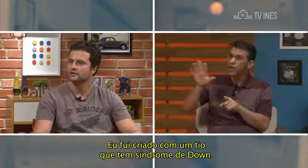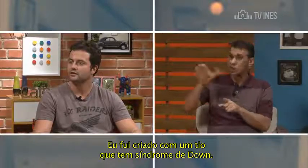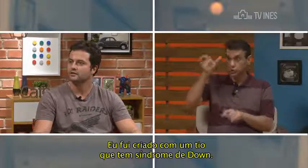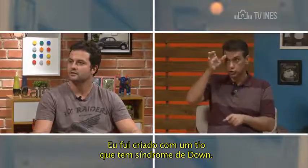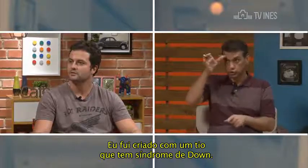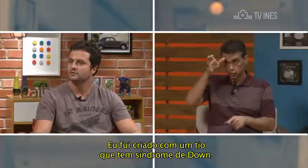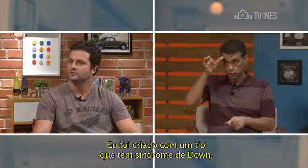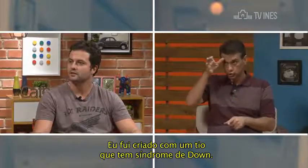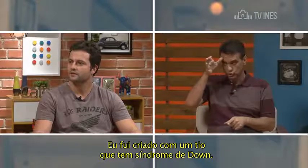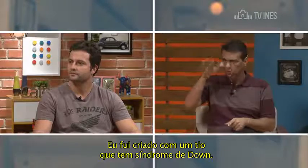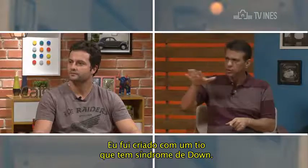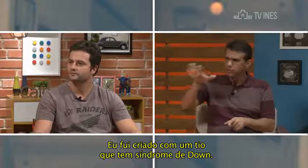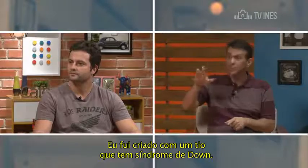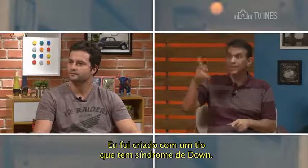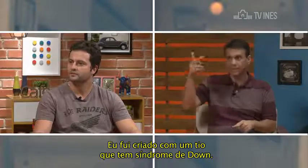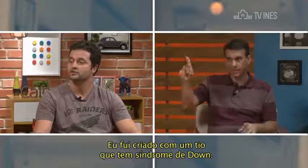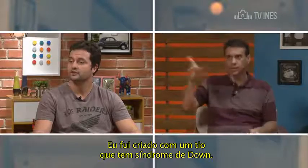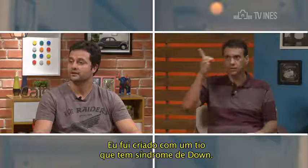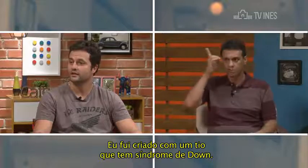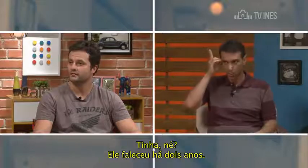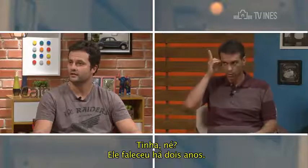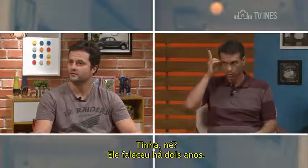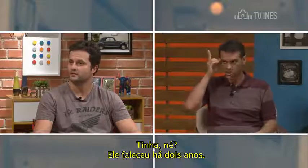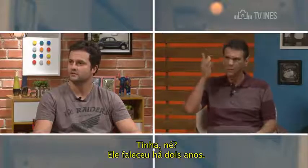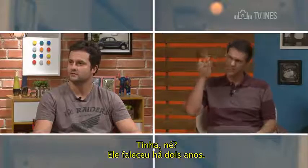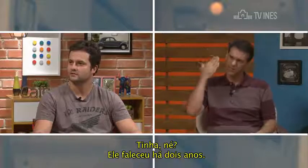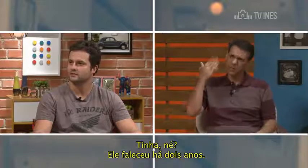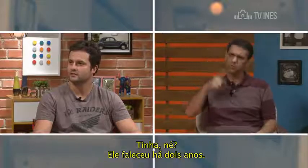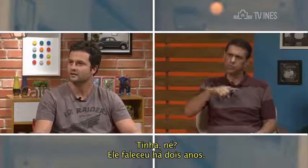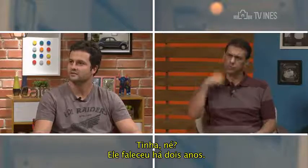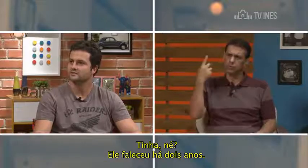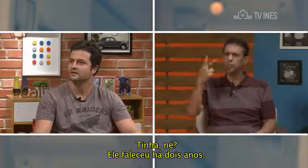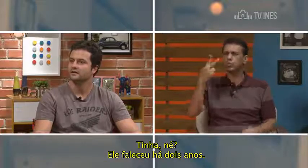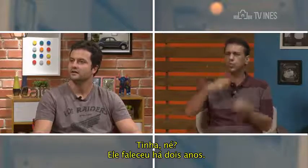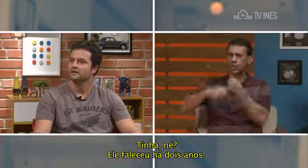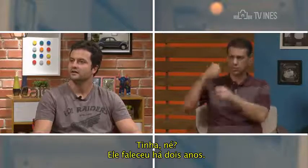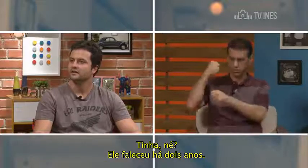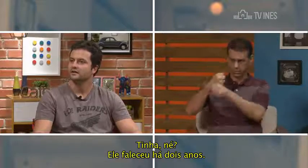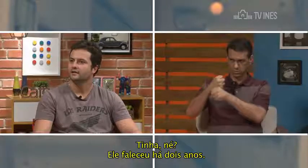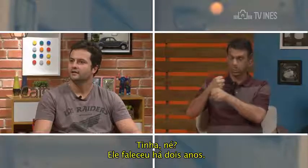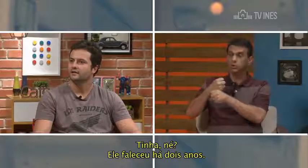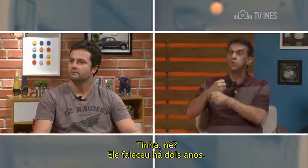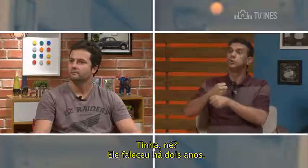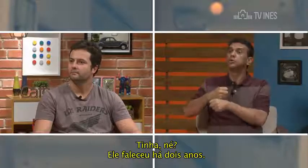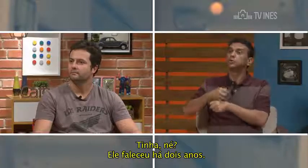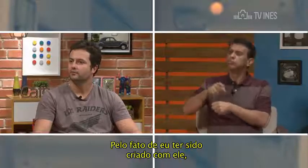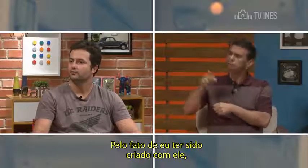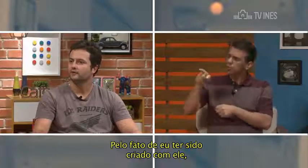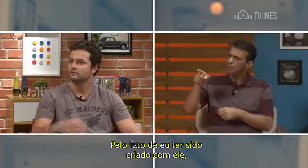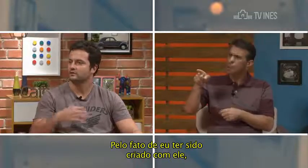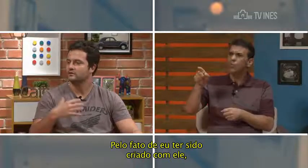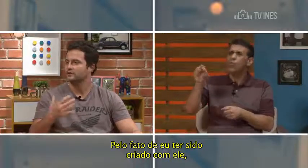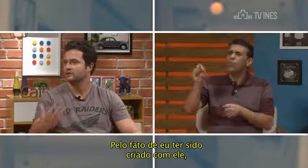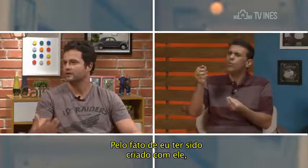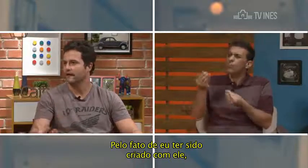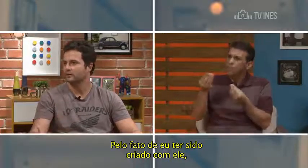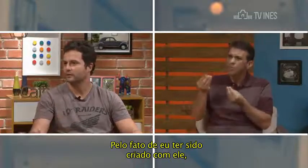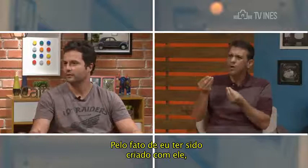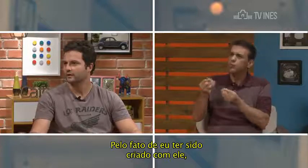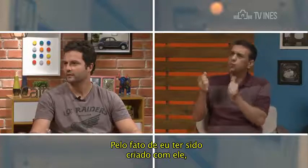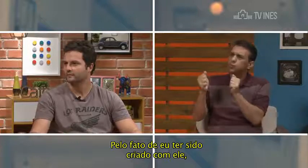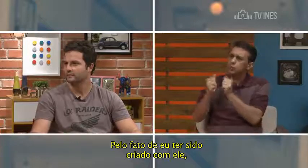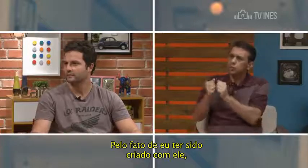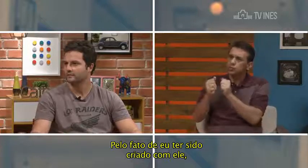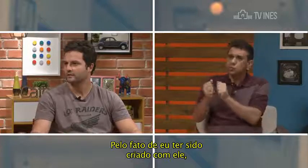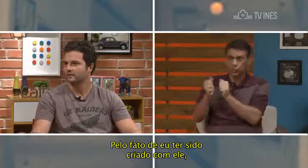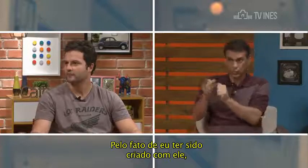tio que tem síndrome de Down, que tinha, né? Ele faleceu há 2 anos atrás. E pelo fato de eu ter sido criado